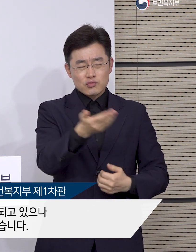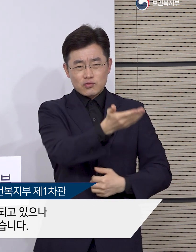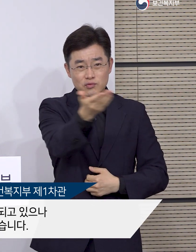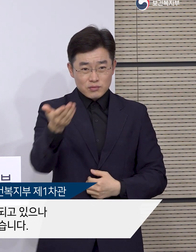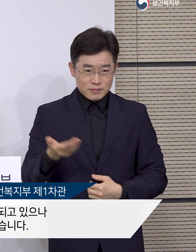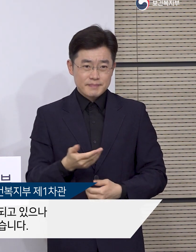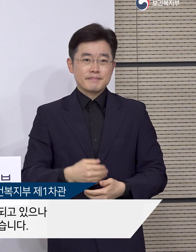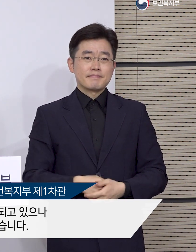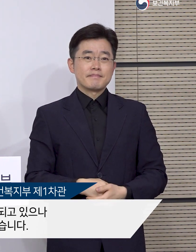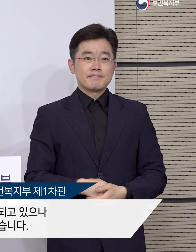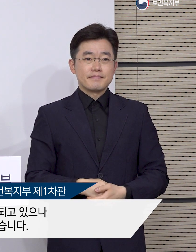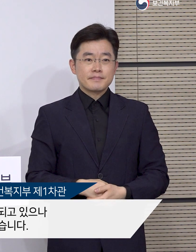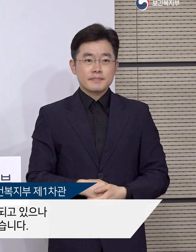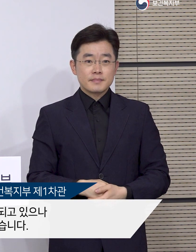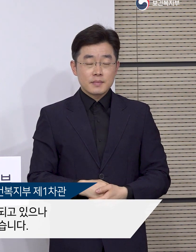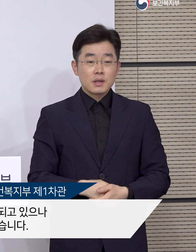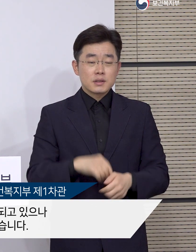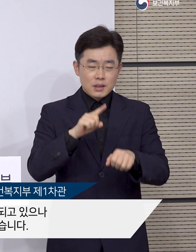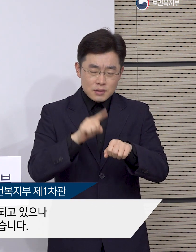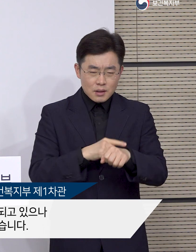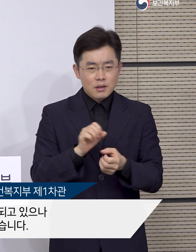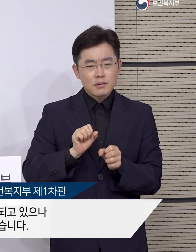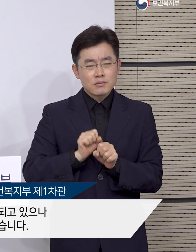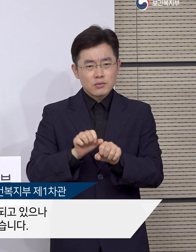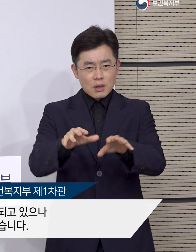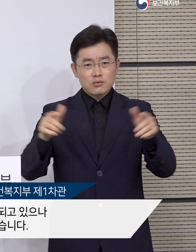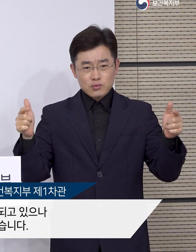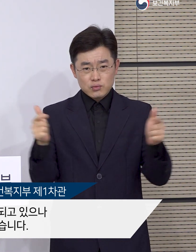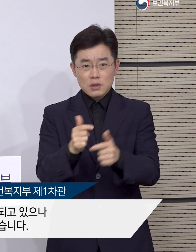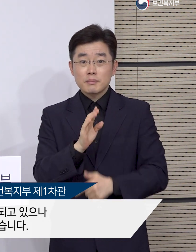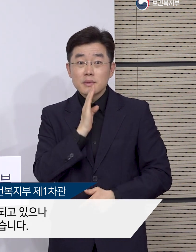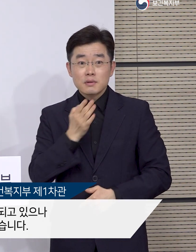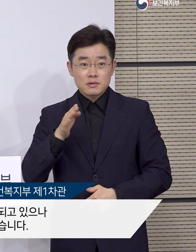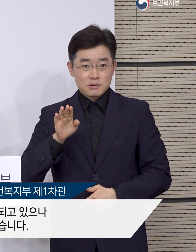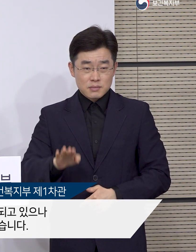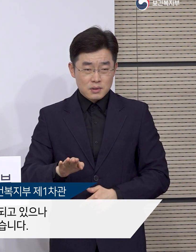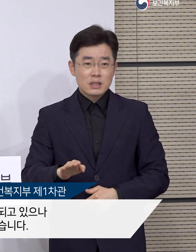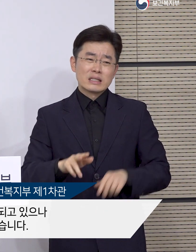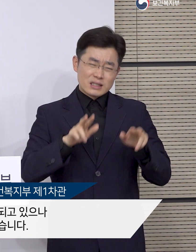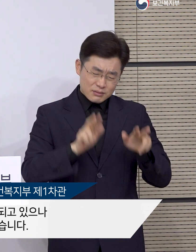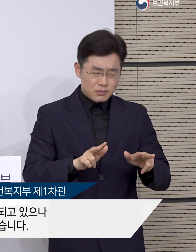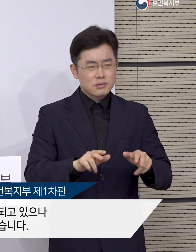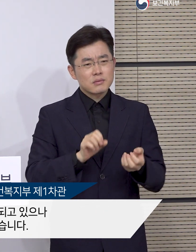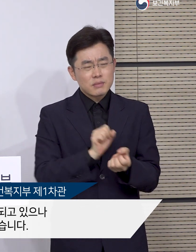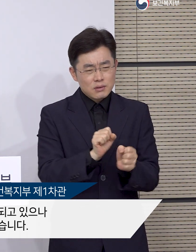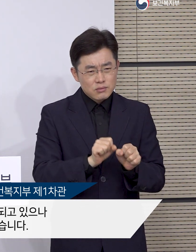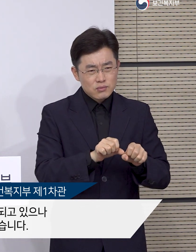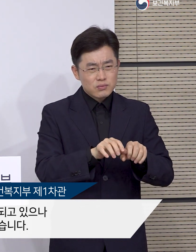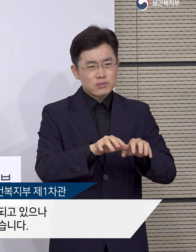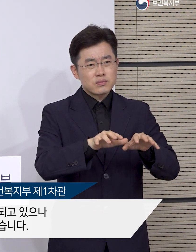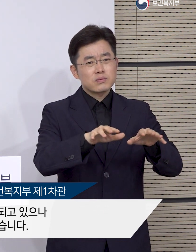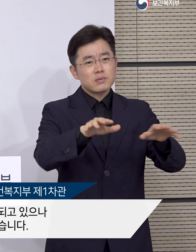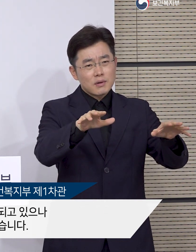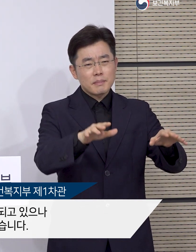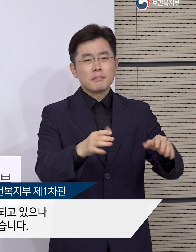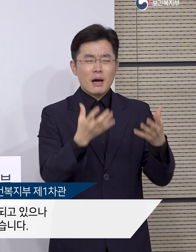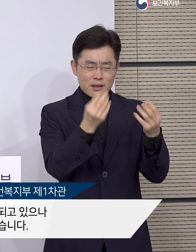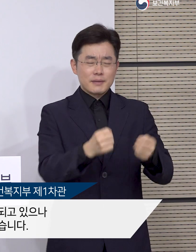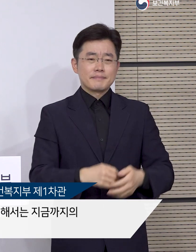확산세는 조금씩 진정되고 있으나 여전히 감염 확산의 위험 요인은 일상 곳곳에